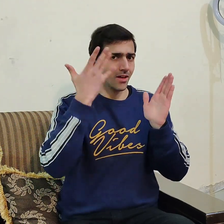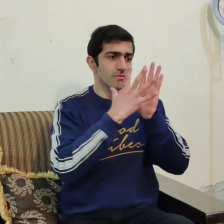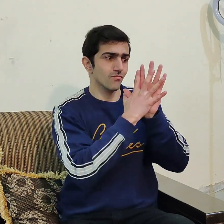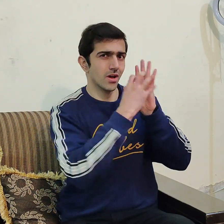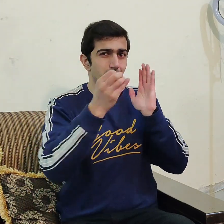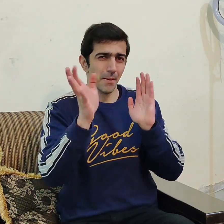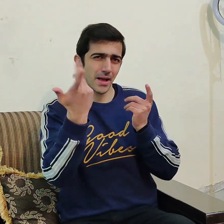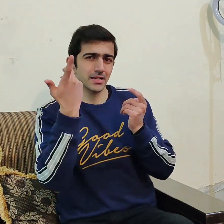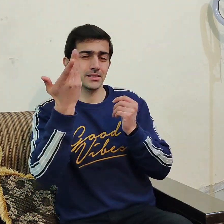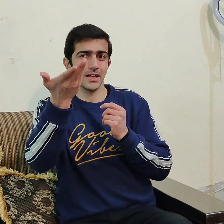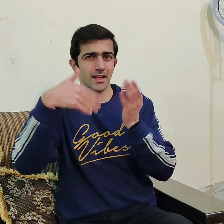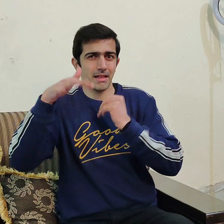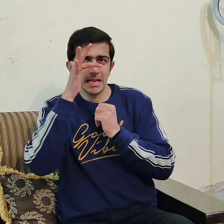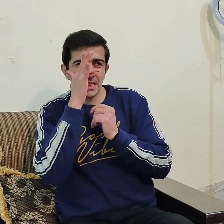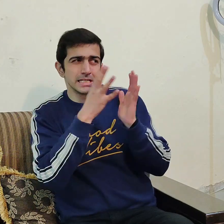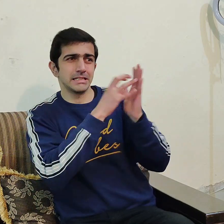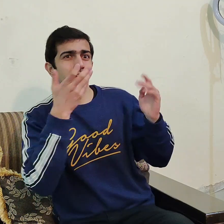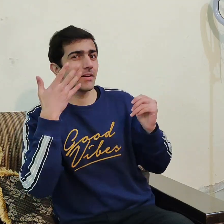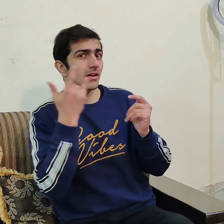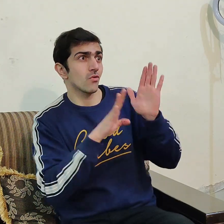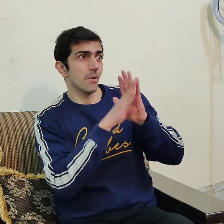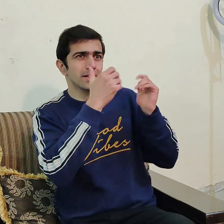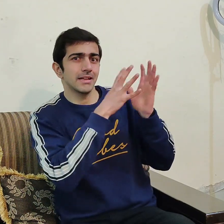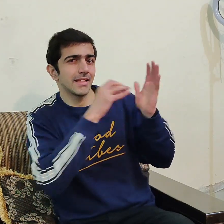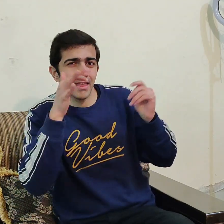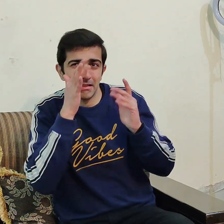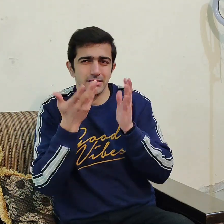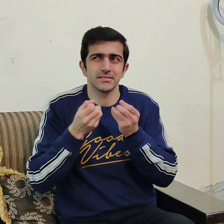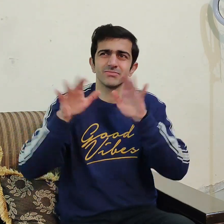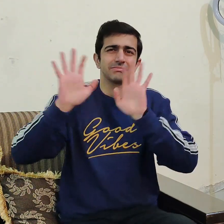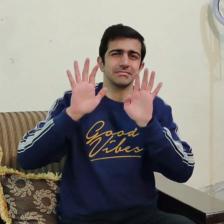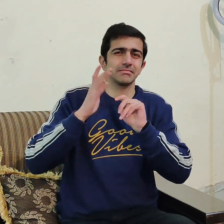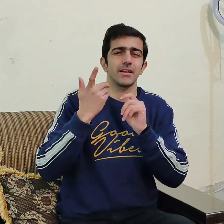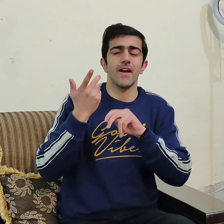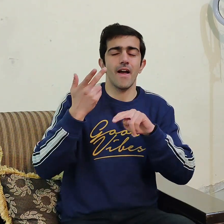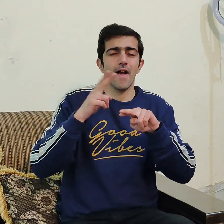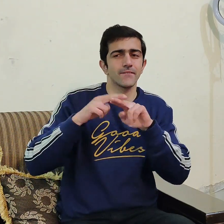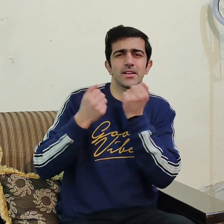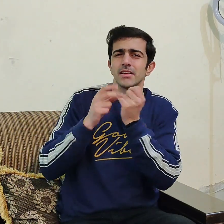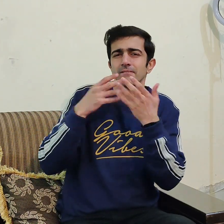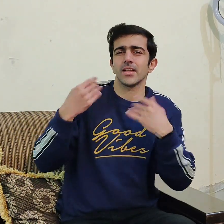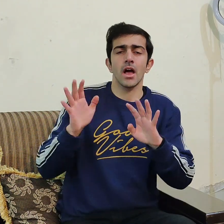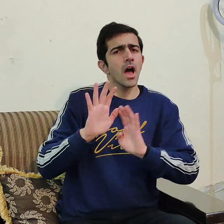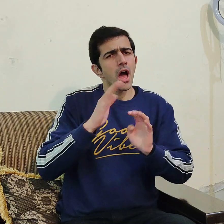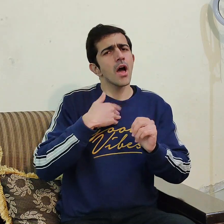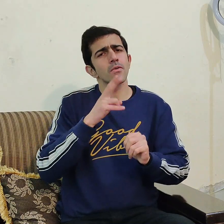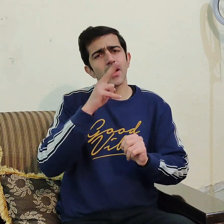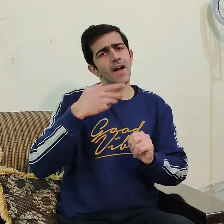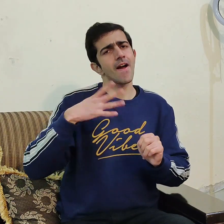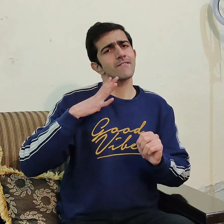कराएंगे तो शायद हम हसन का आइडिया कॉपी कर रहे हैं, उसकी बहन का, वो थोड़ा शर्म फील करते हैं। तो इसमें कोई शर्म वाली बात